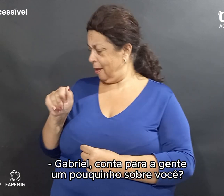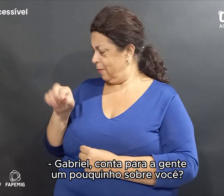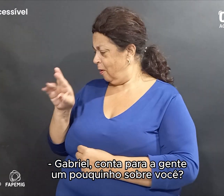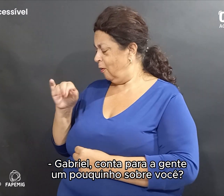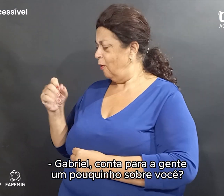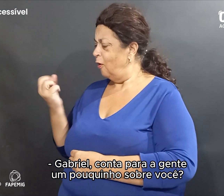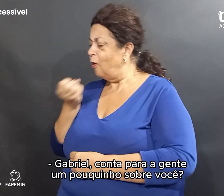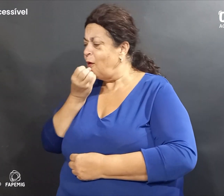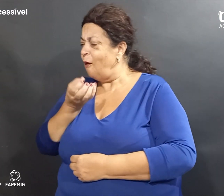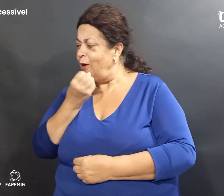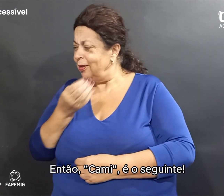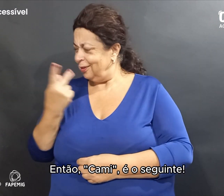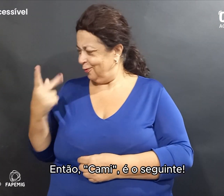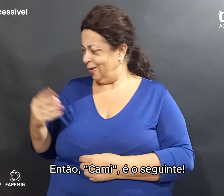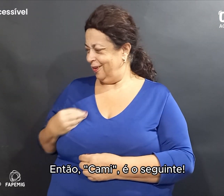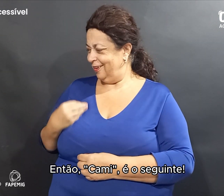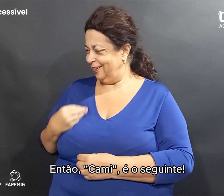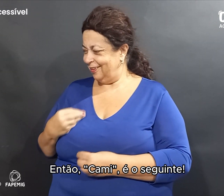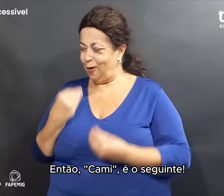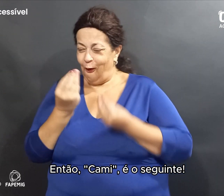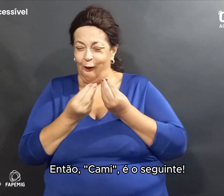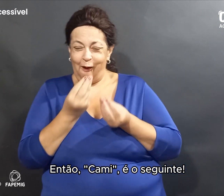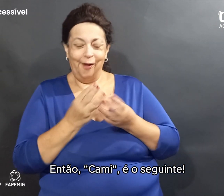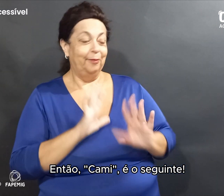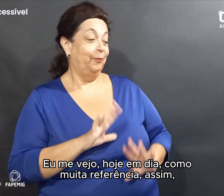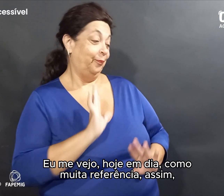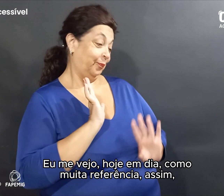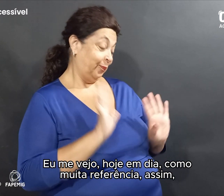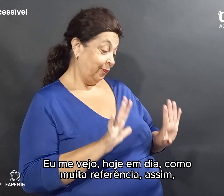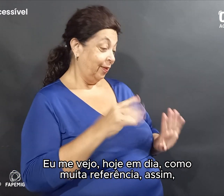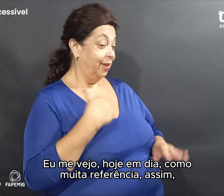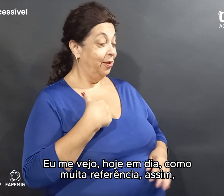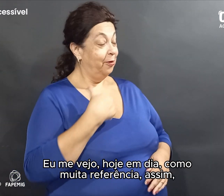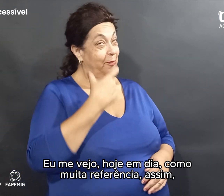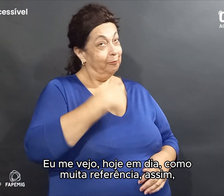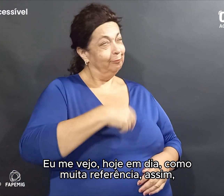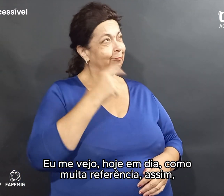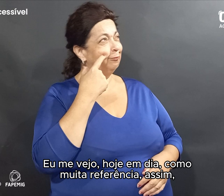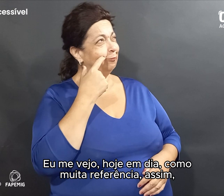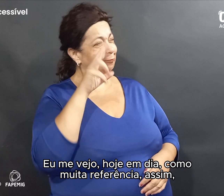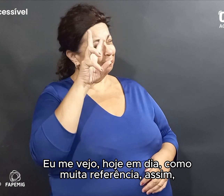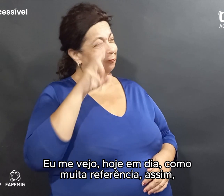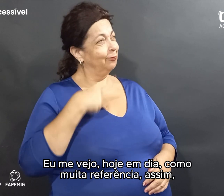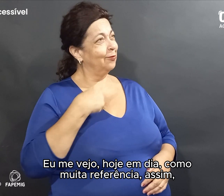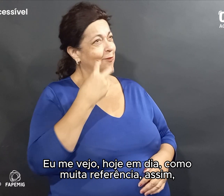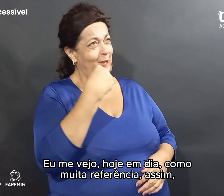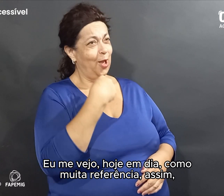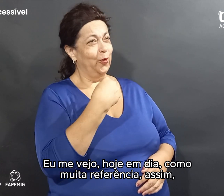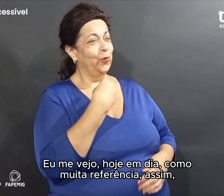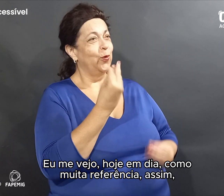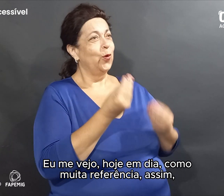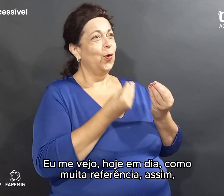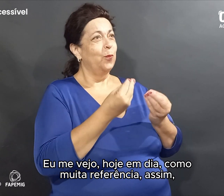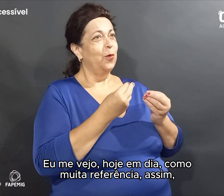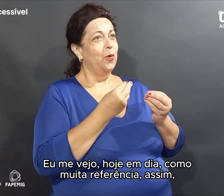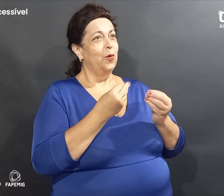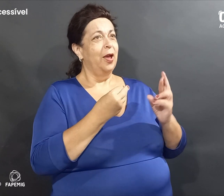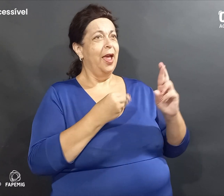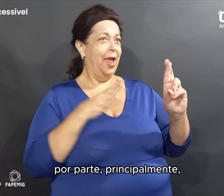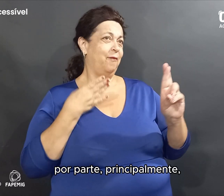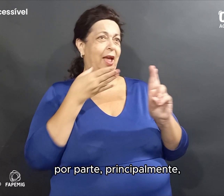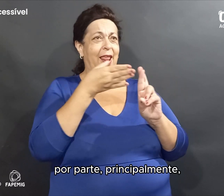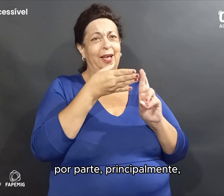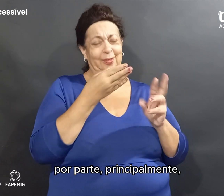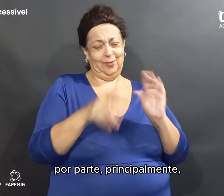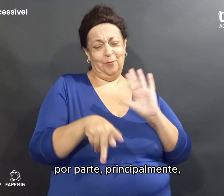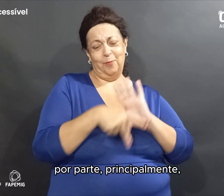um pouquinho sobre você. Então, Cami, é o seguinte, eu me vejo hoje em dia como muita referência, assim,